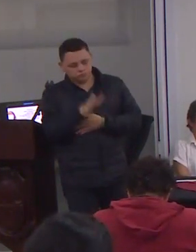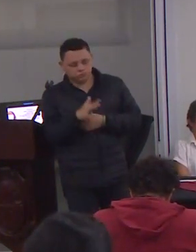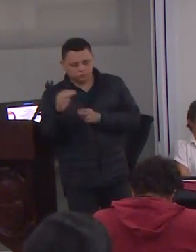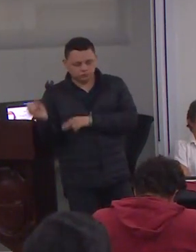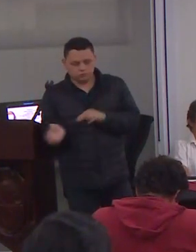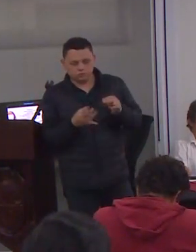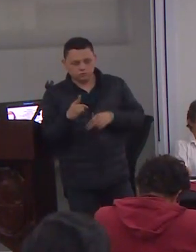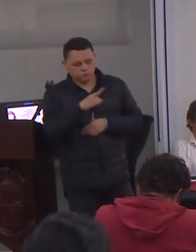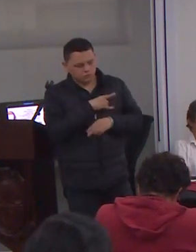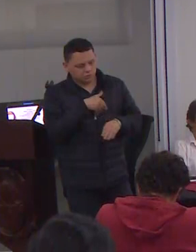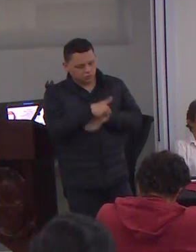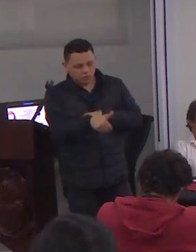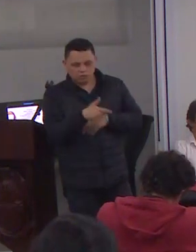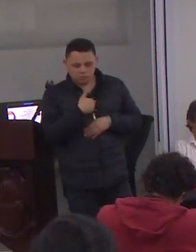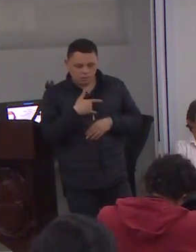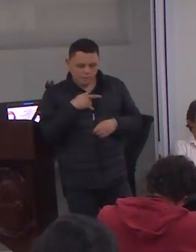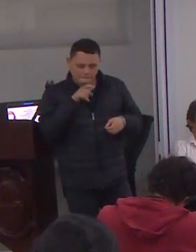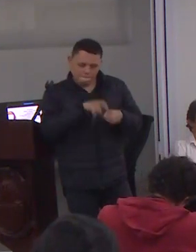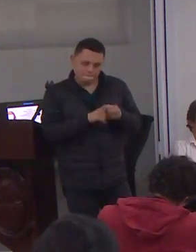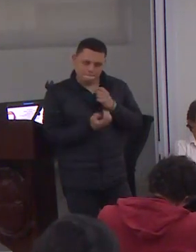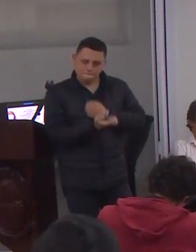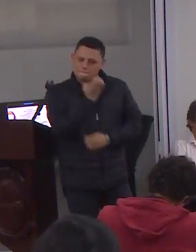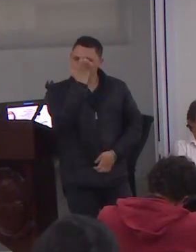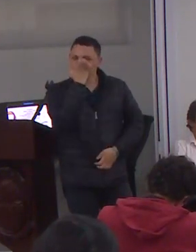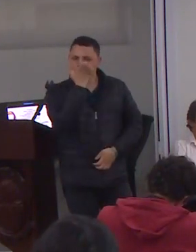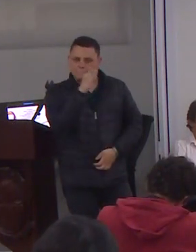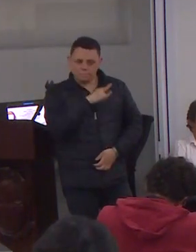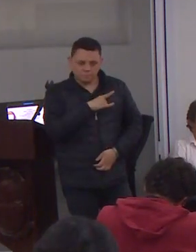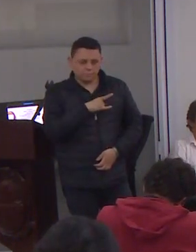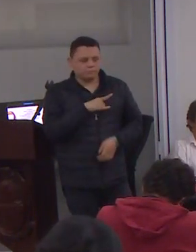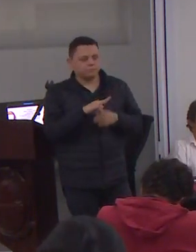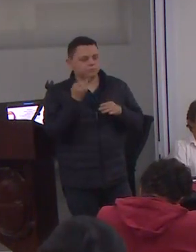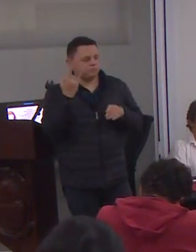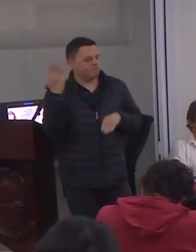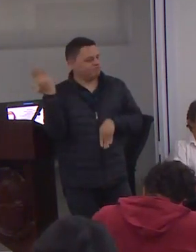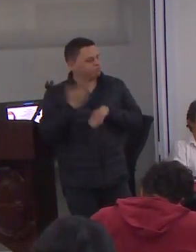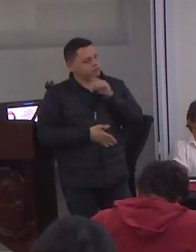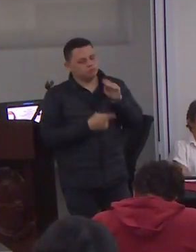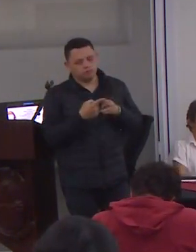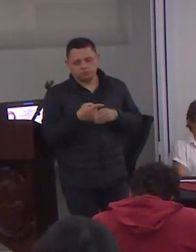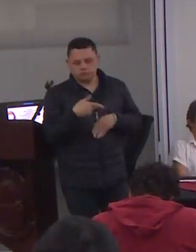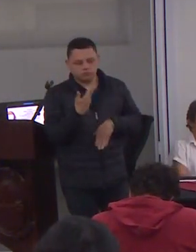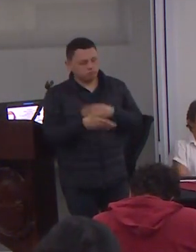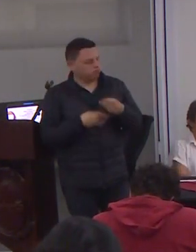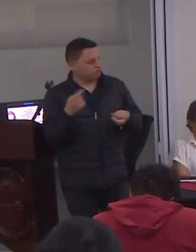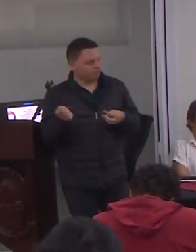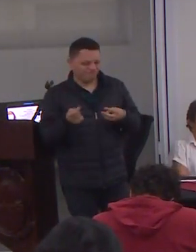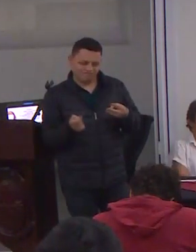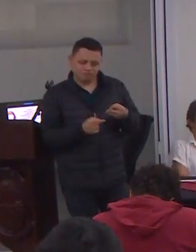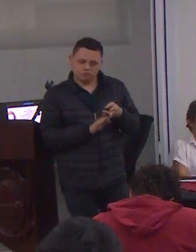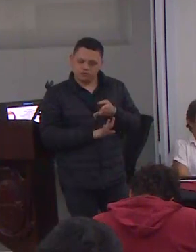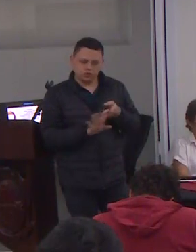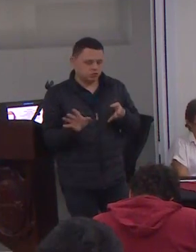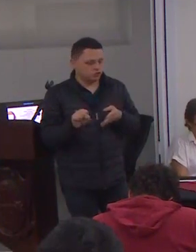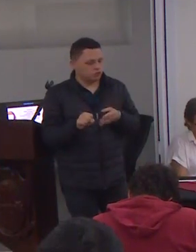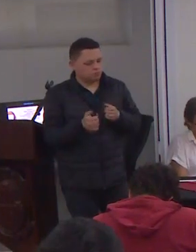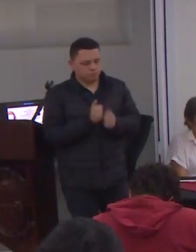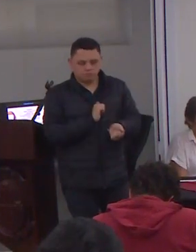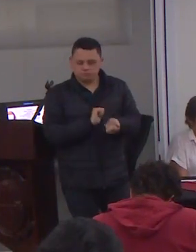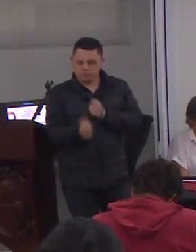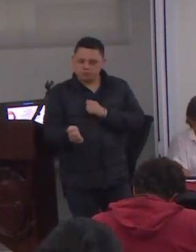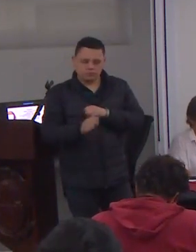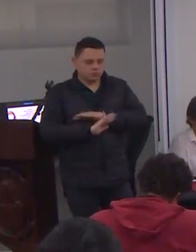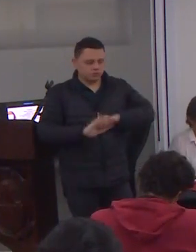educación superior que somos tanjantes en los procesos son o pierde o